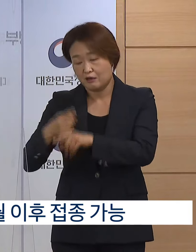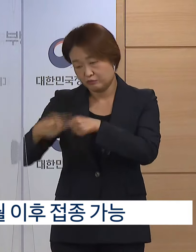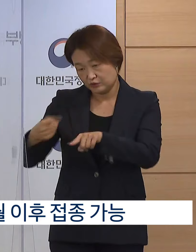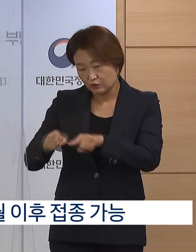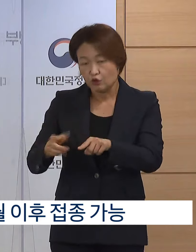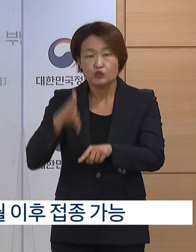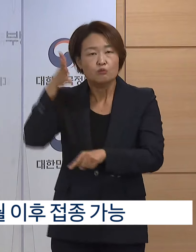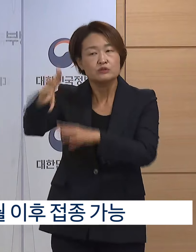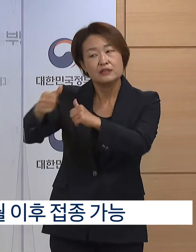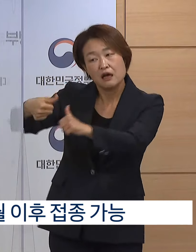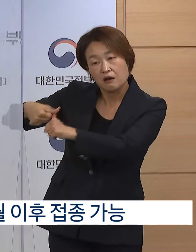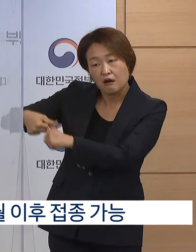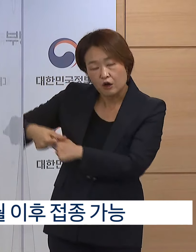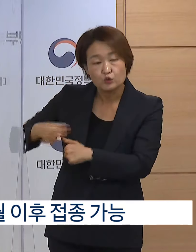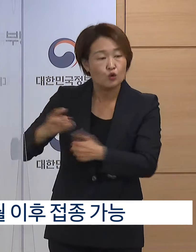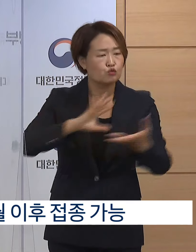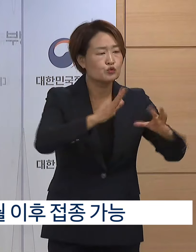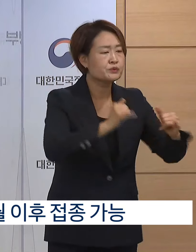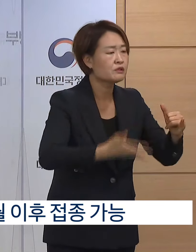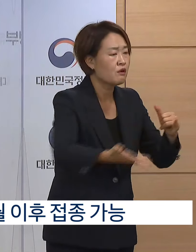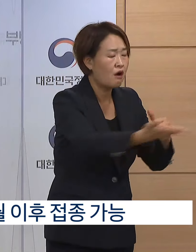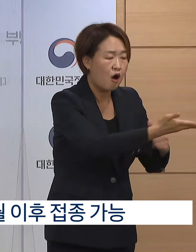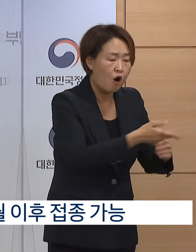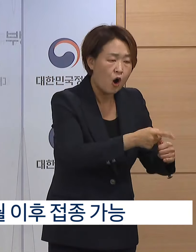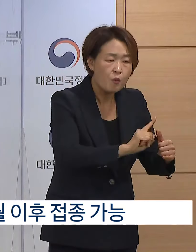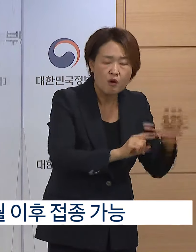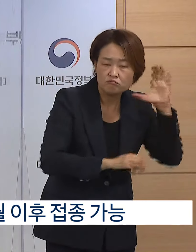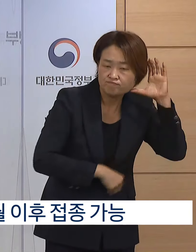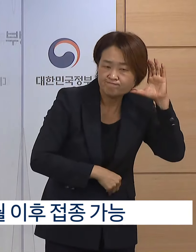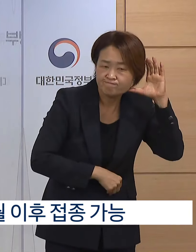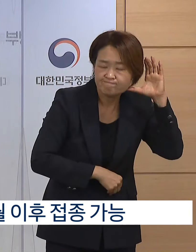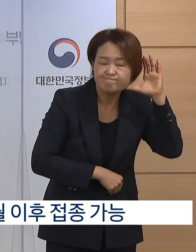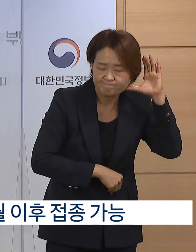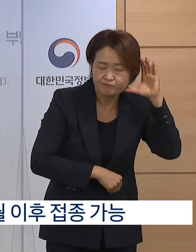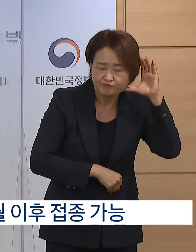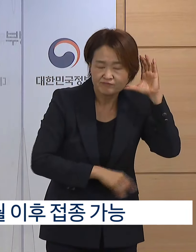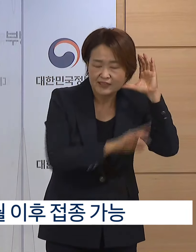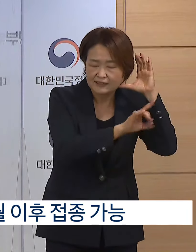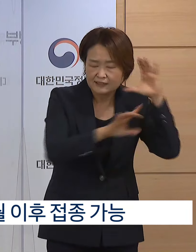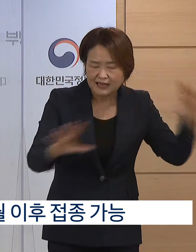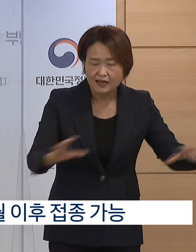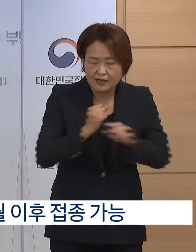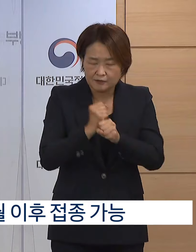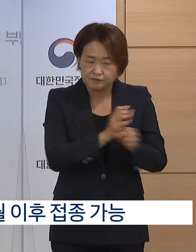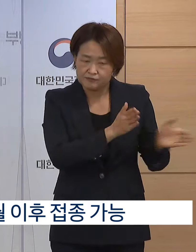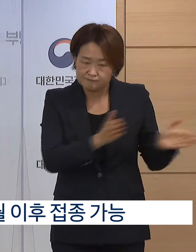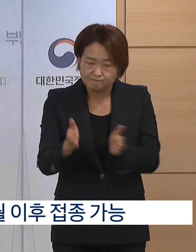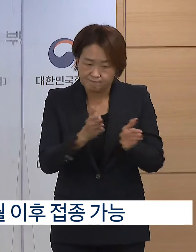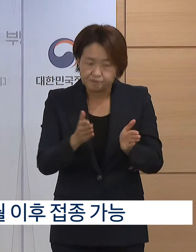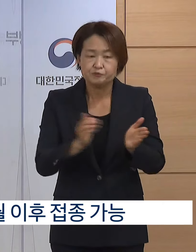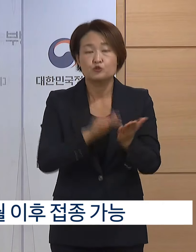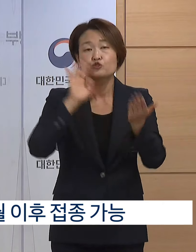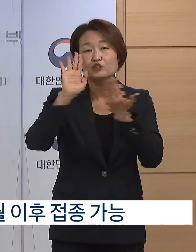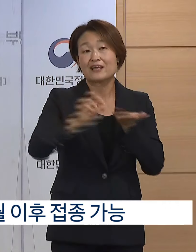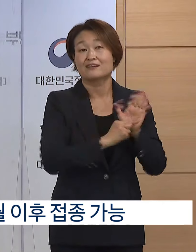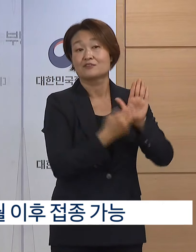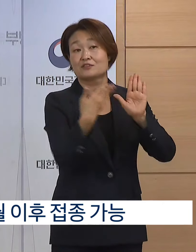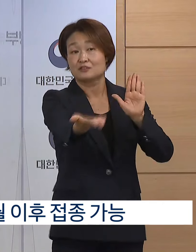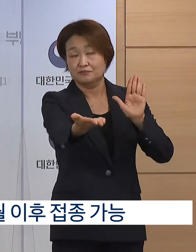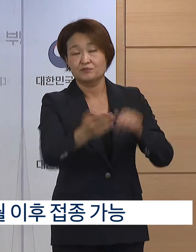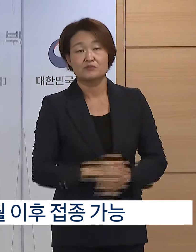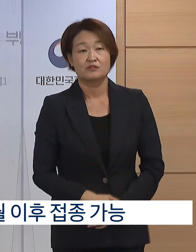및 국민 여론을 수렴하여 세부 계획을 구체화하고 고도화하도록 하겠습니다.